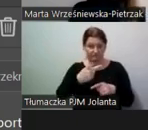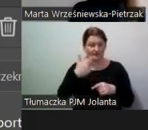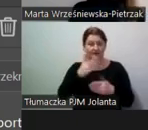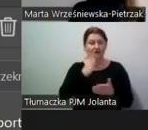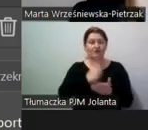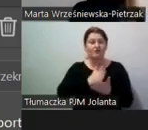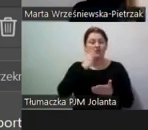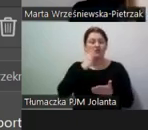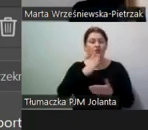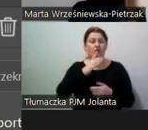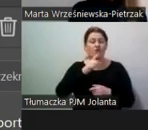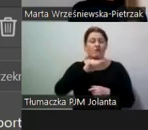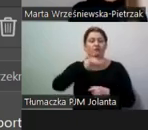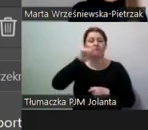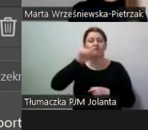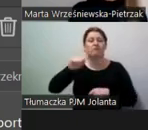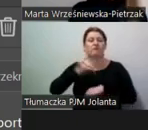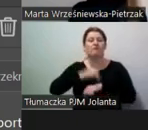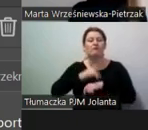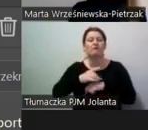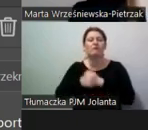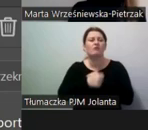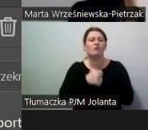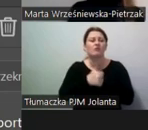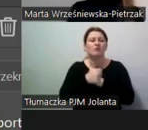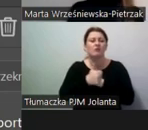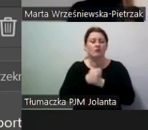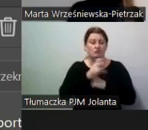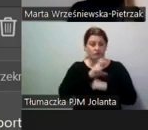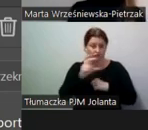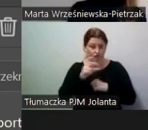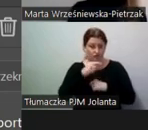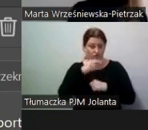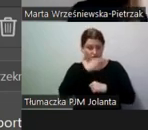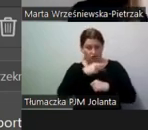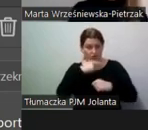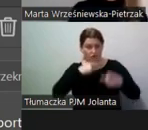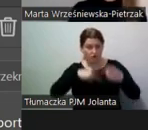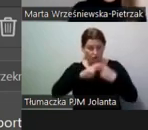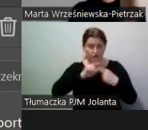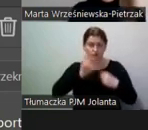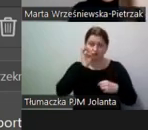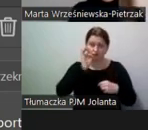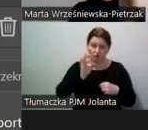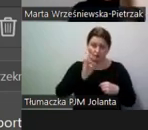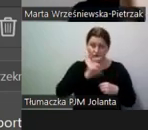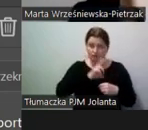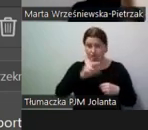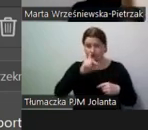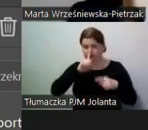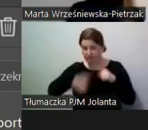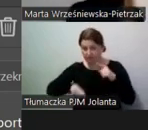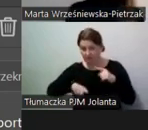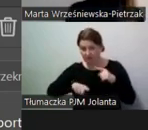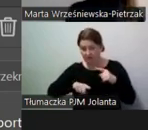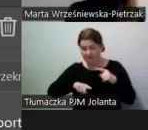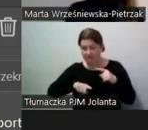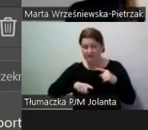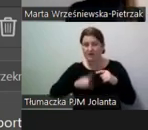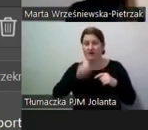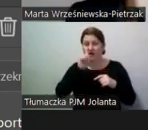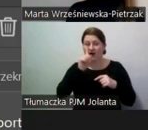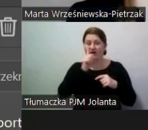tylko mówią, nie tyle mówiące o tym, czy uczeń odpowiedział poprawnie czy niepoprawnie na pytanie,